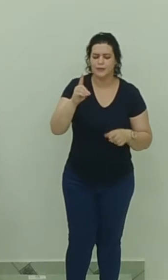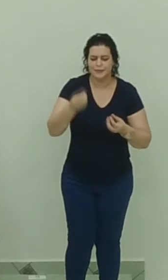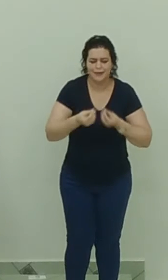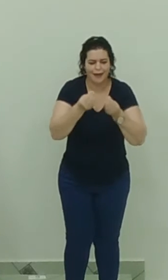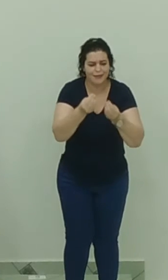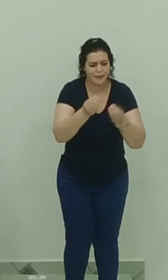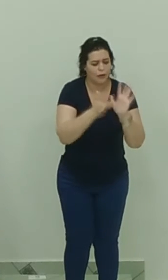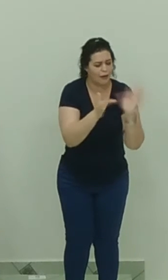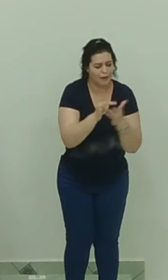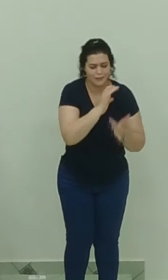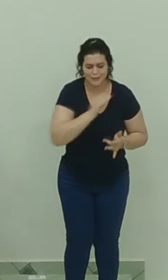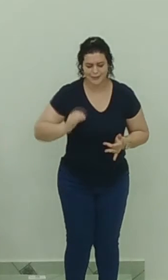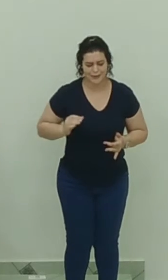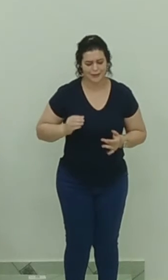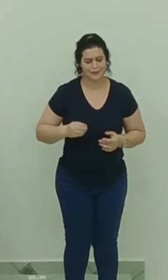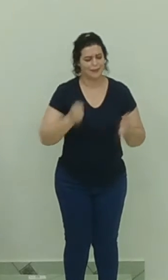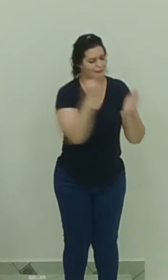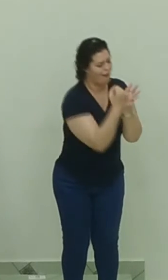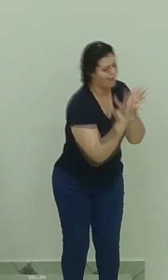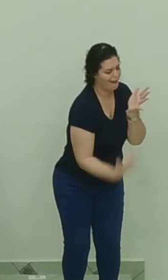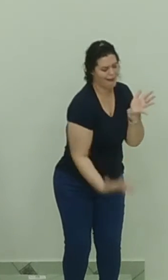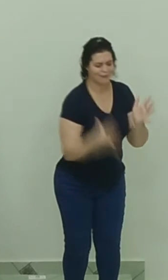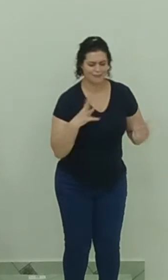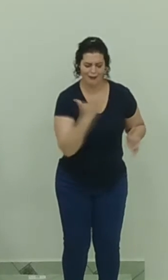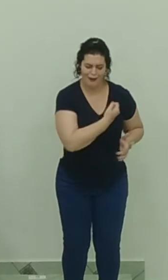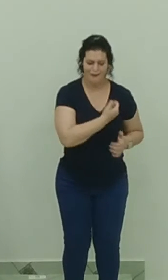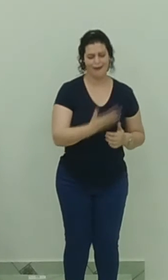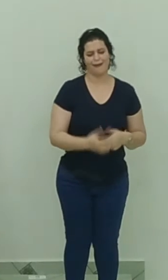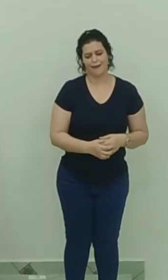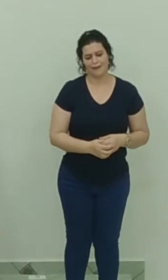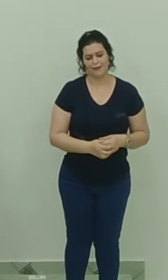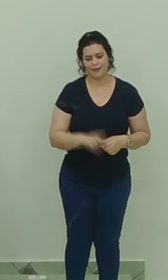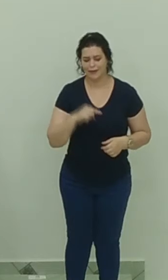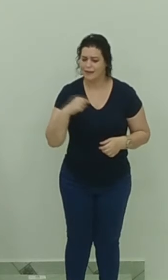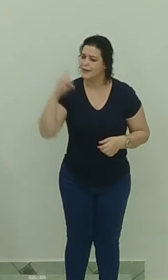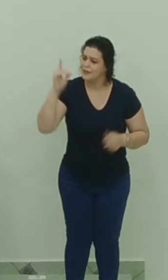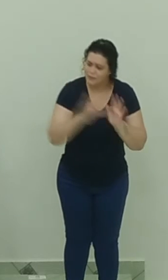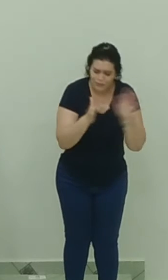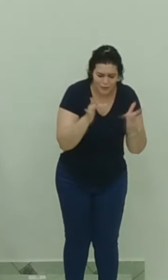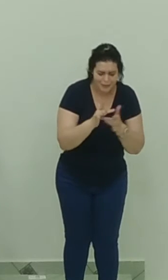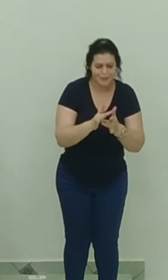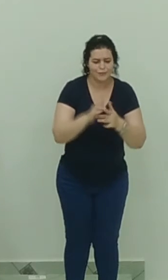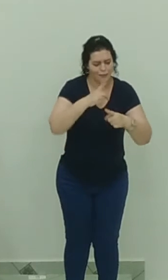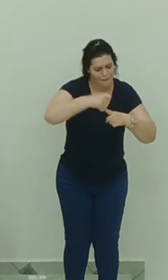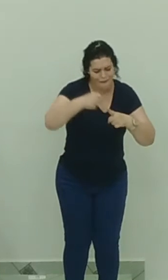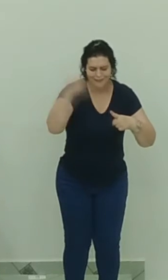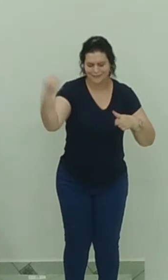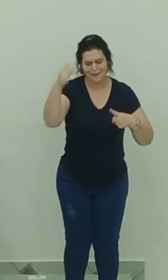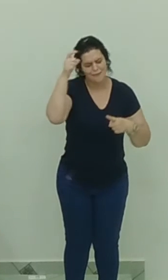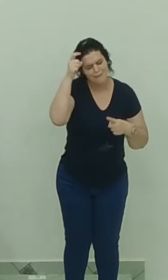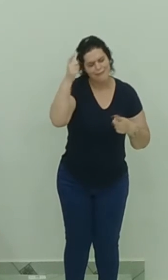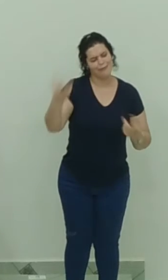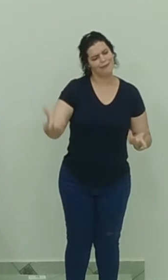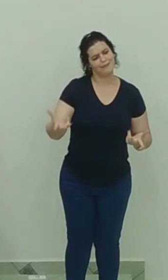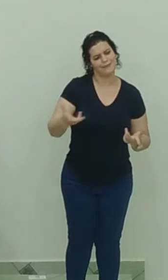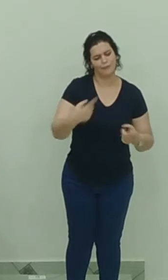todo pecado, que amarra os demônios e que derrota Satanás. Por isso que Deus fala: vá,